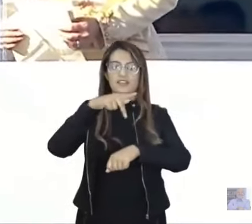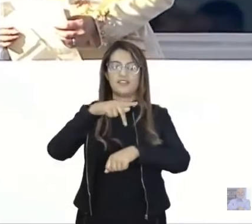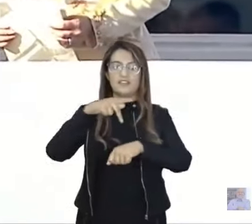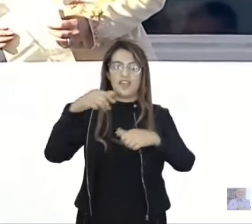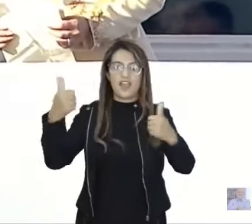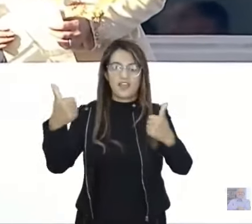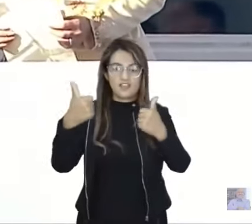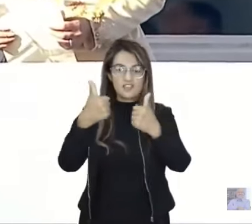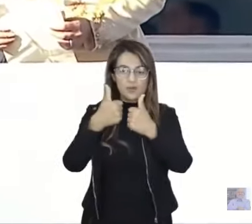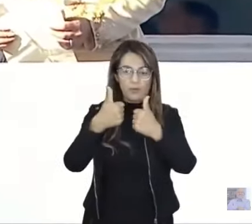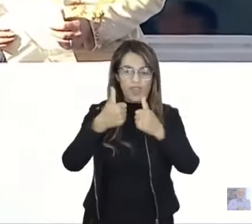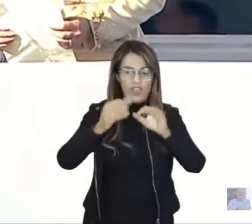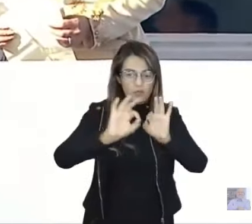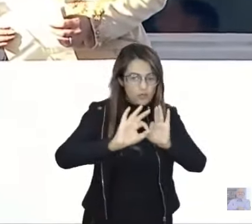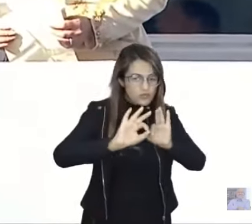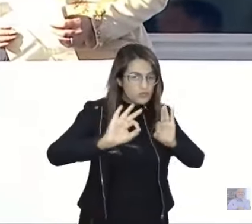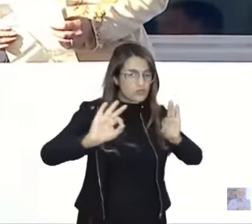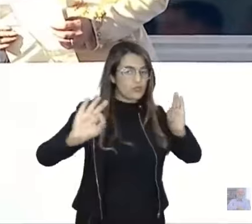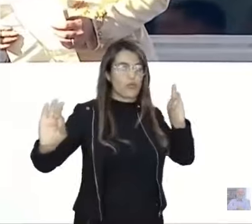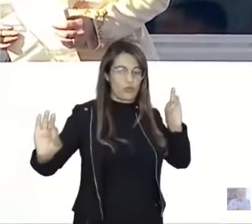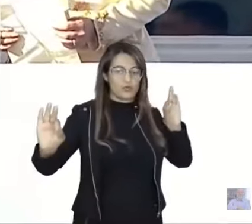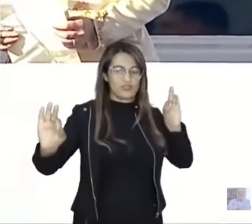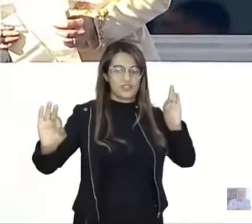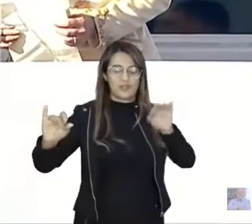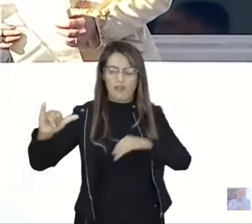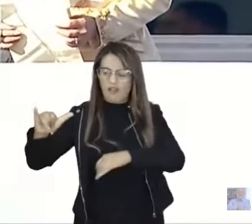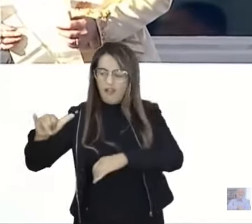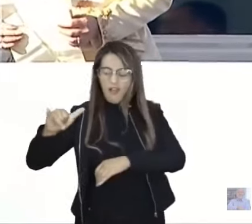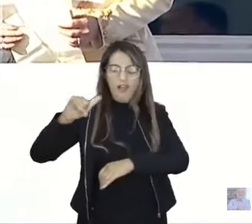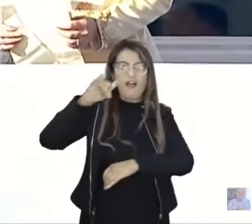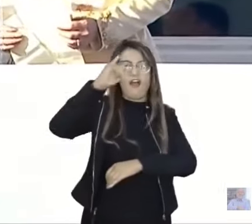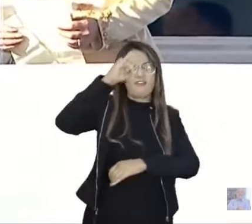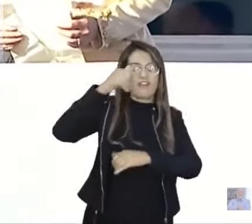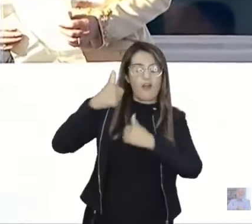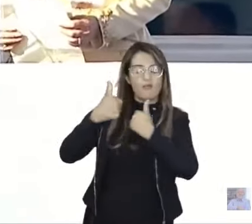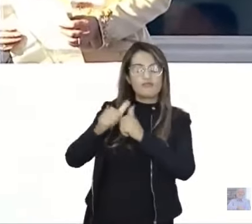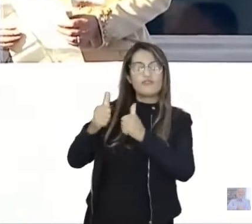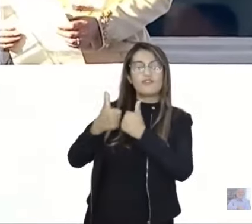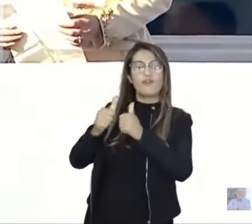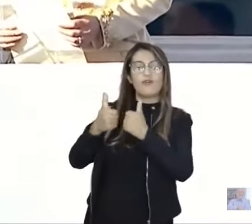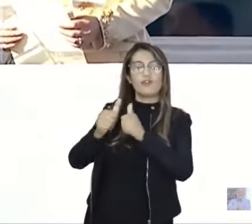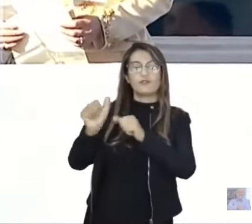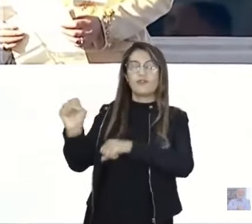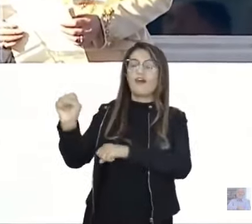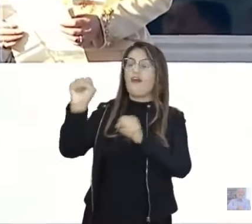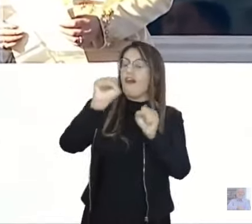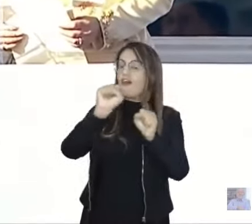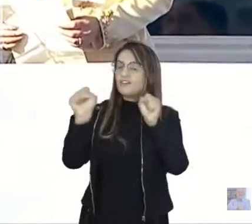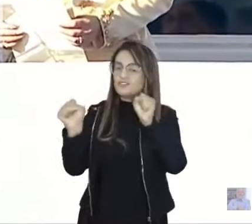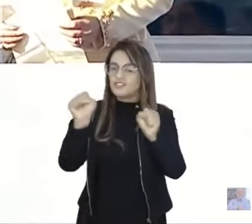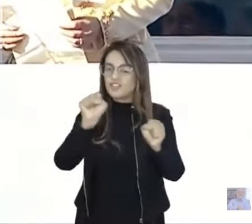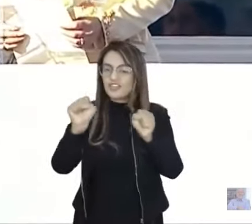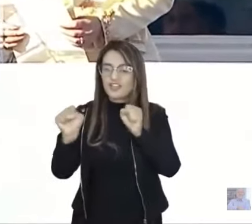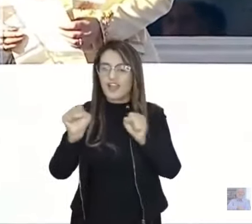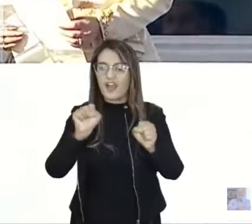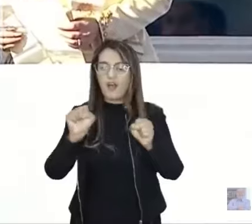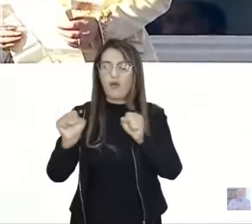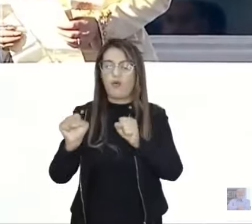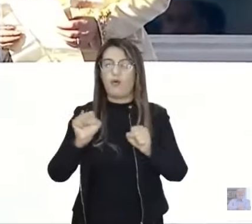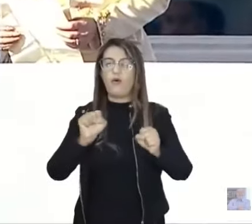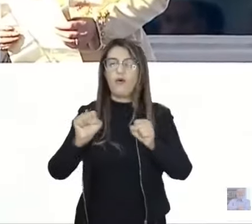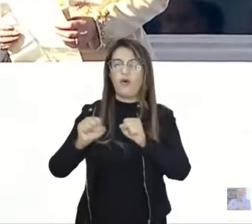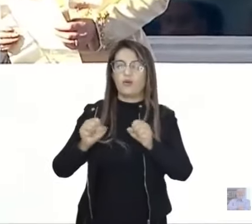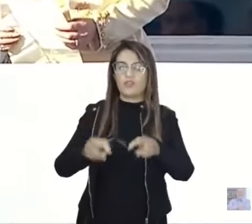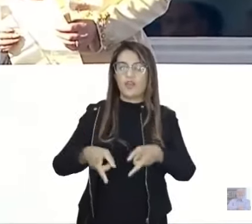longe, de avião, de ônibus, de carro ou na boleia de um caminhão, de